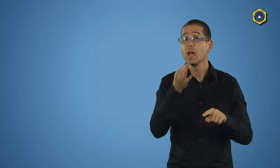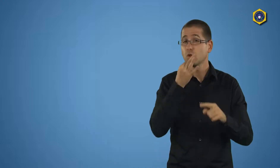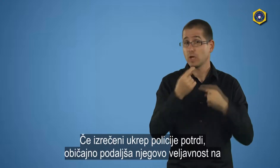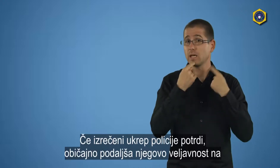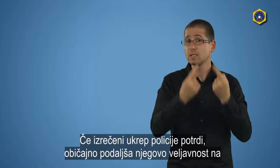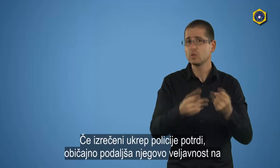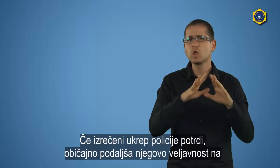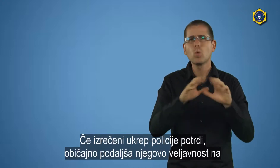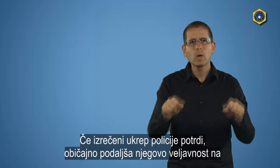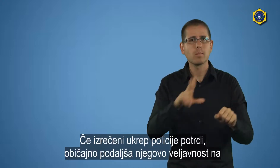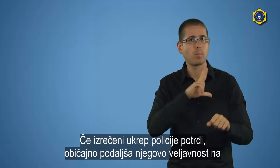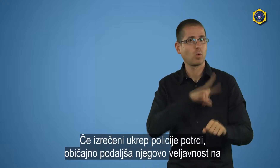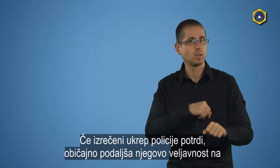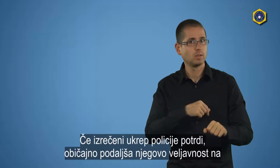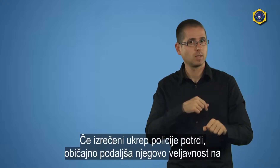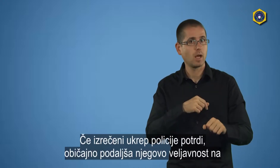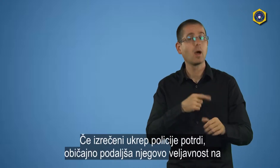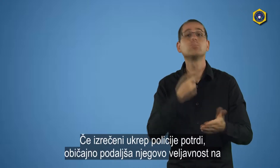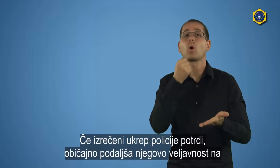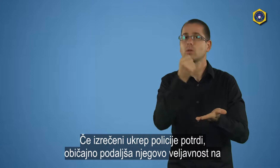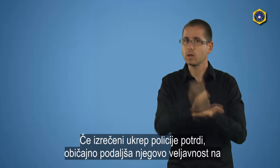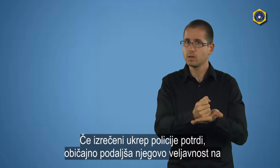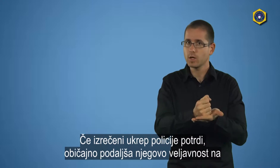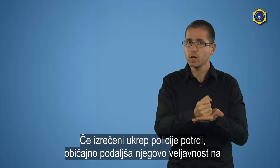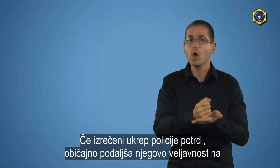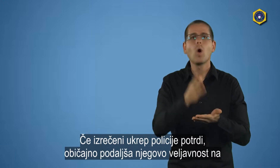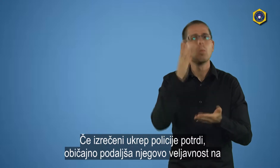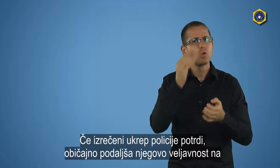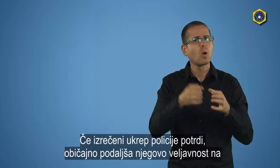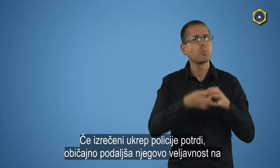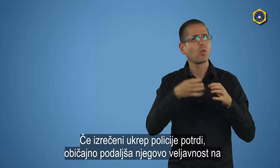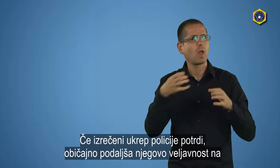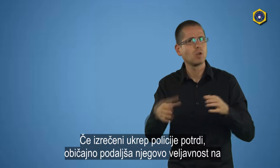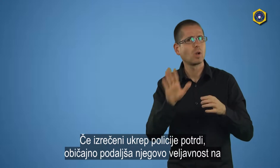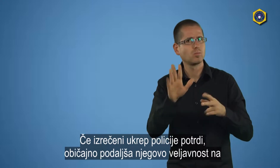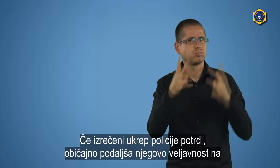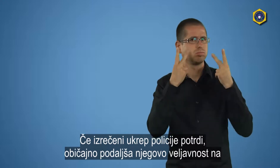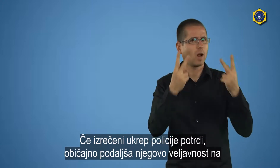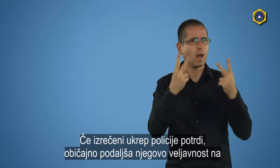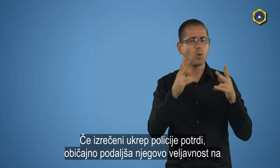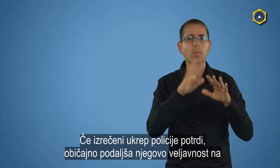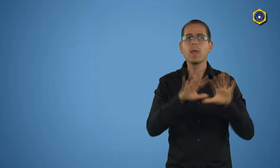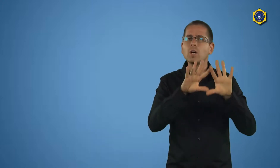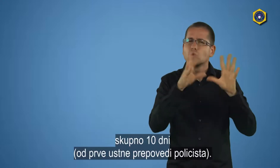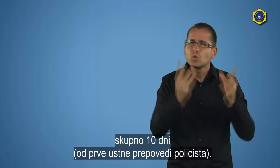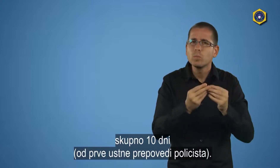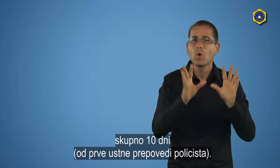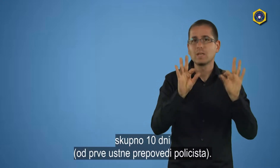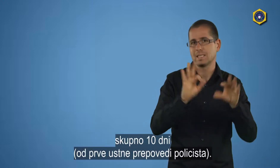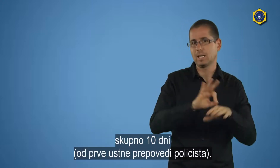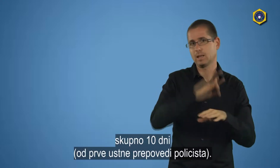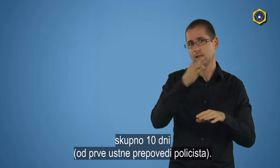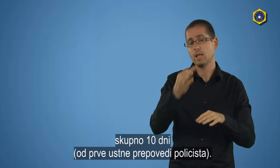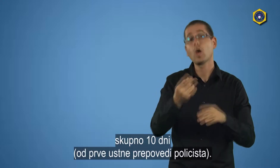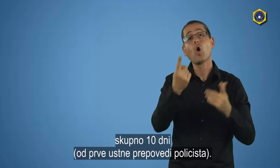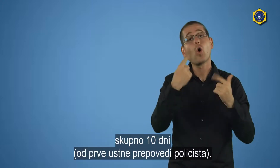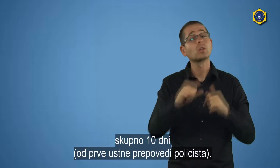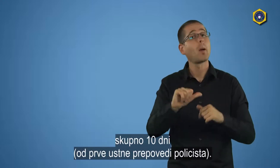Če izrečeni ukrep policije potrdi, običajno podaljša njegovo veljavnost na skupno 10 dni od prve